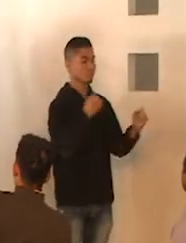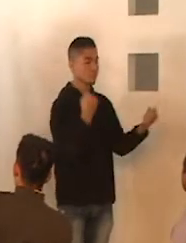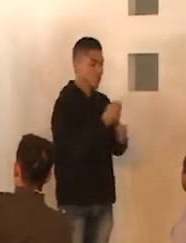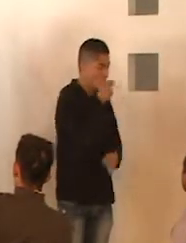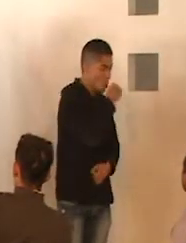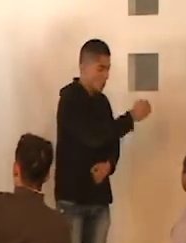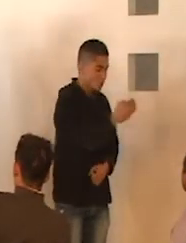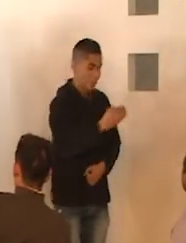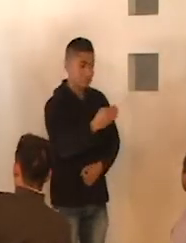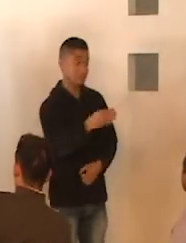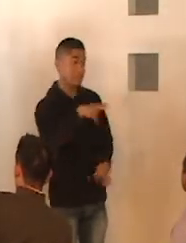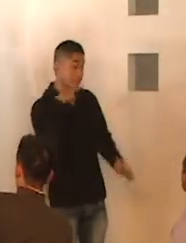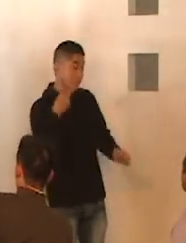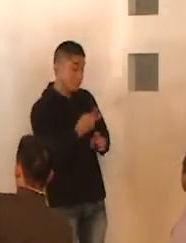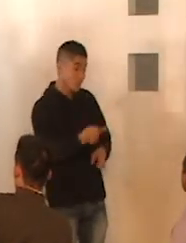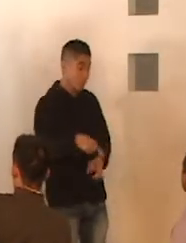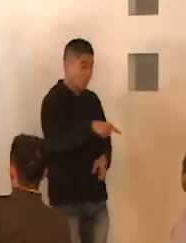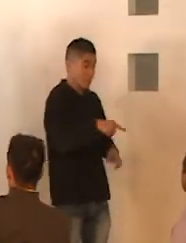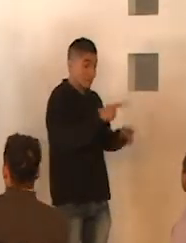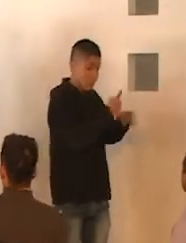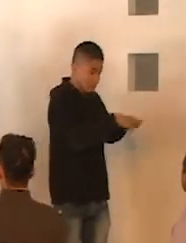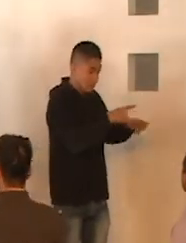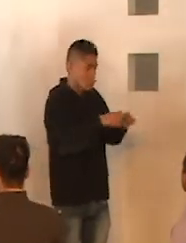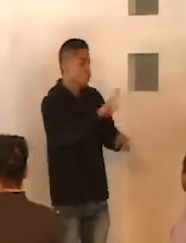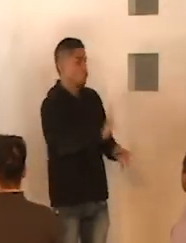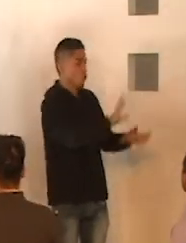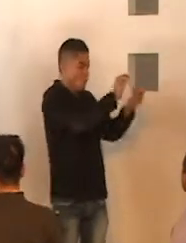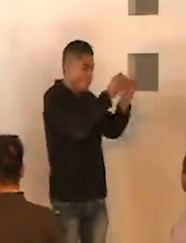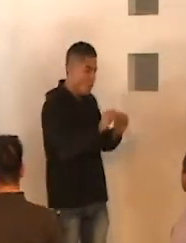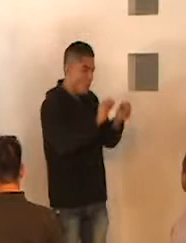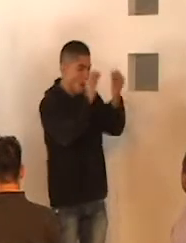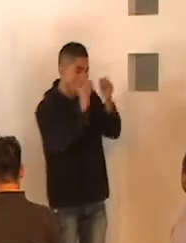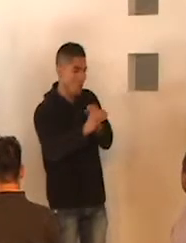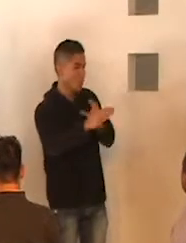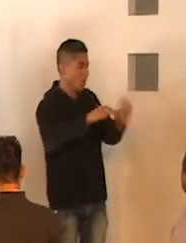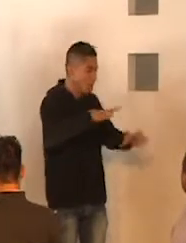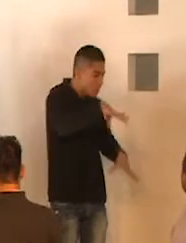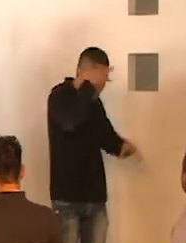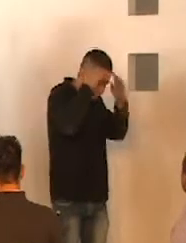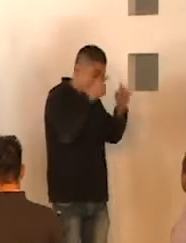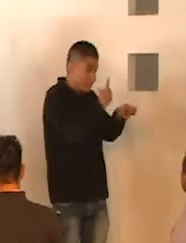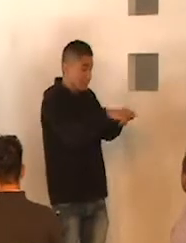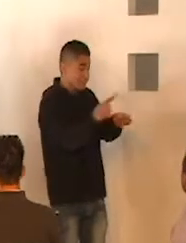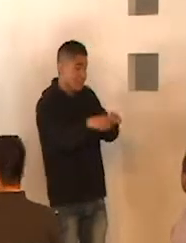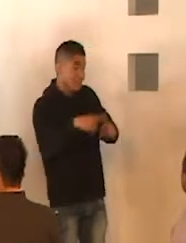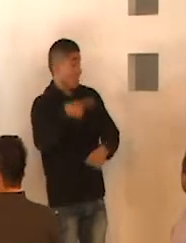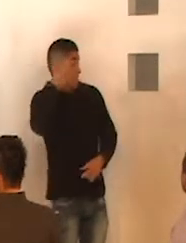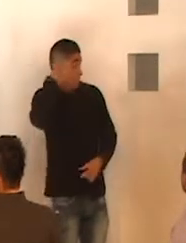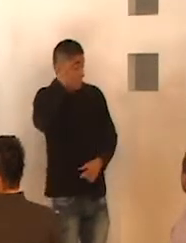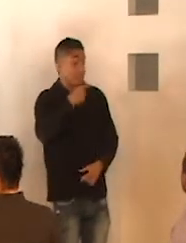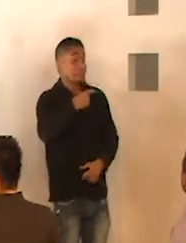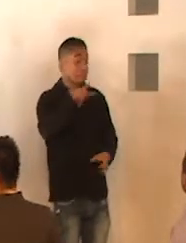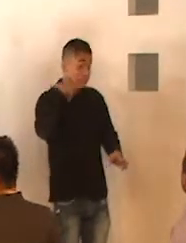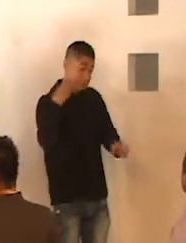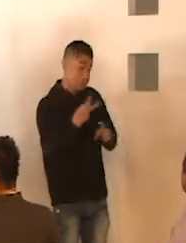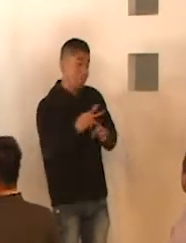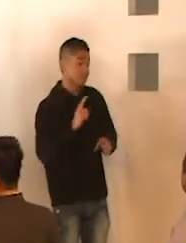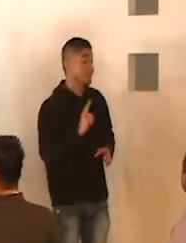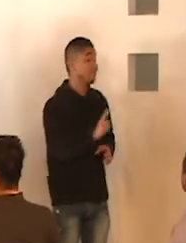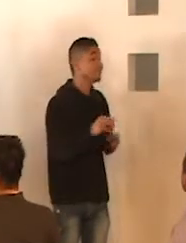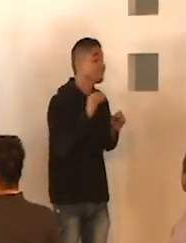de aprendizaje, con diferentes formas y estilos para aprender. En esa medida pues los retos